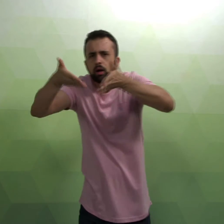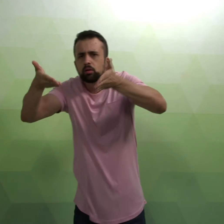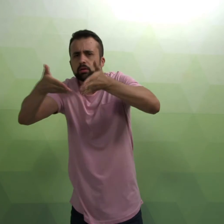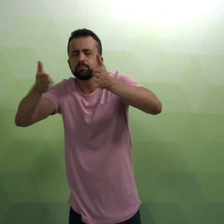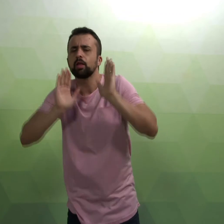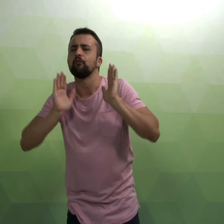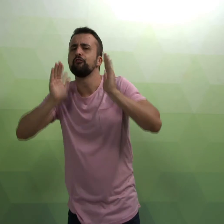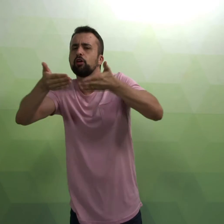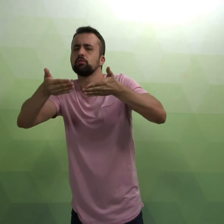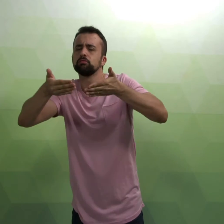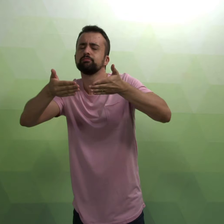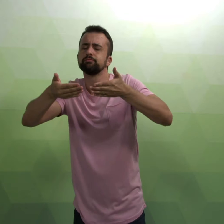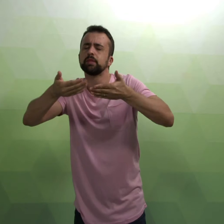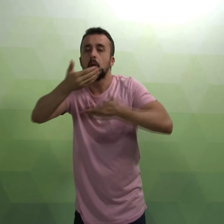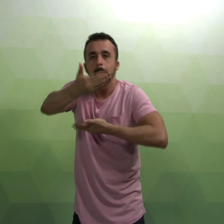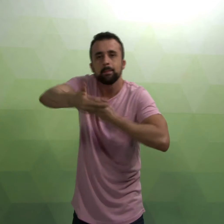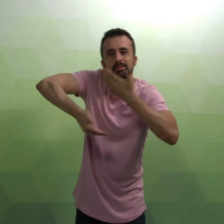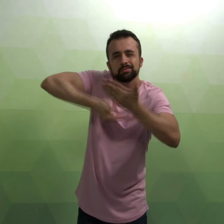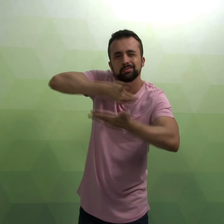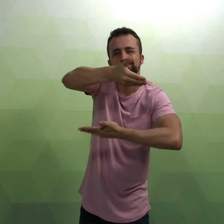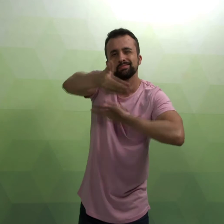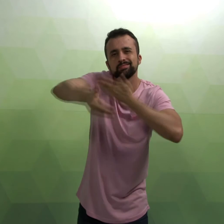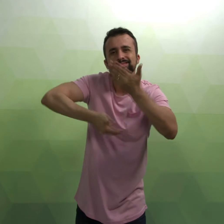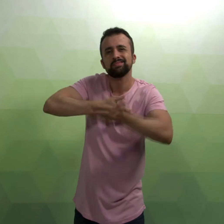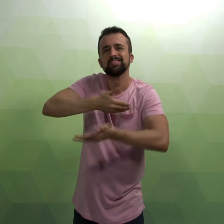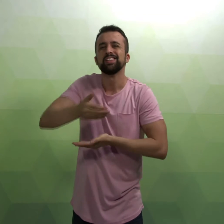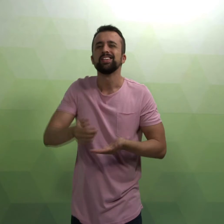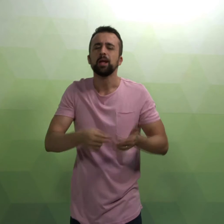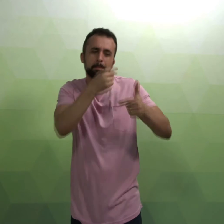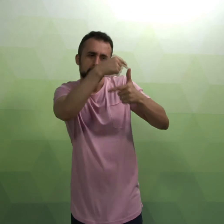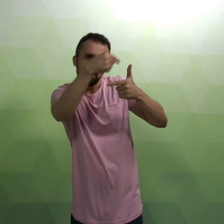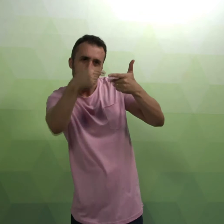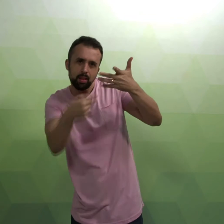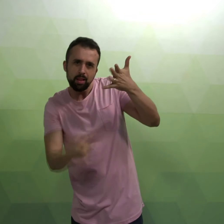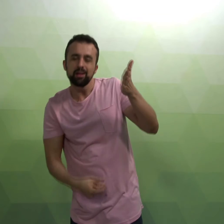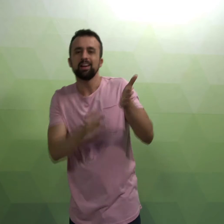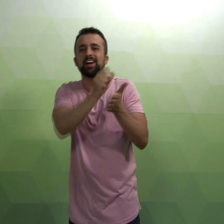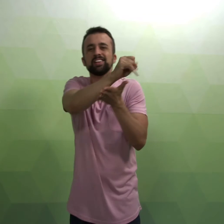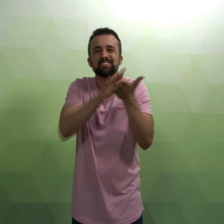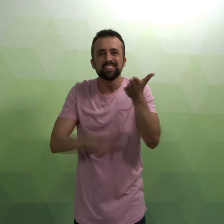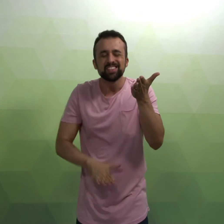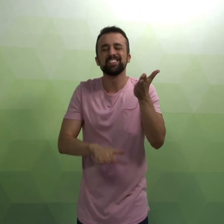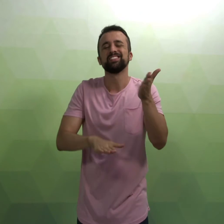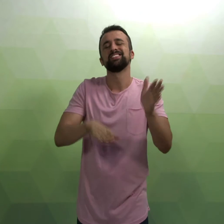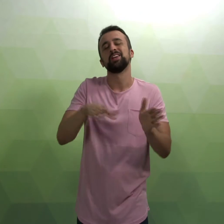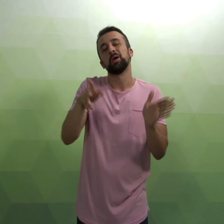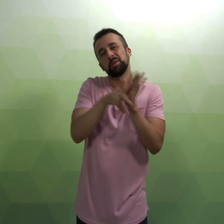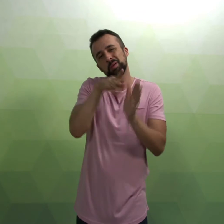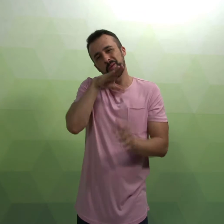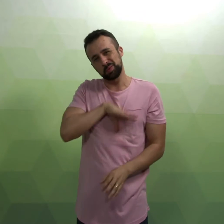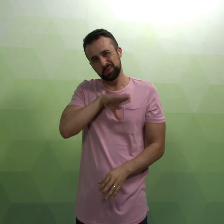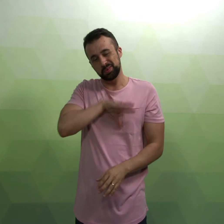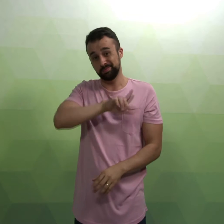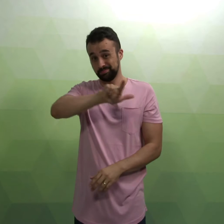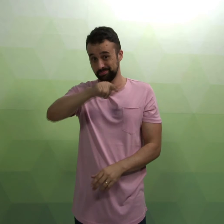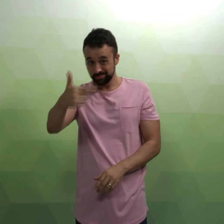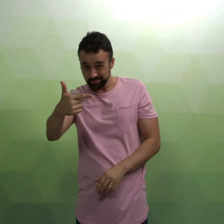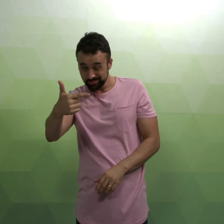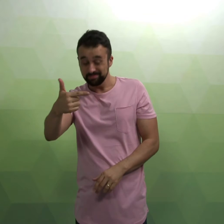Neste momento da videoaula, o foco será em compartilhar com vocês tipos de atividades de